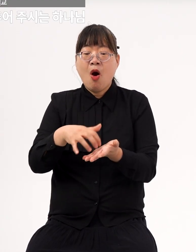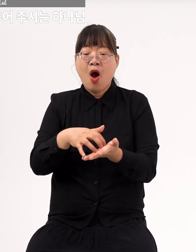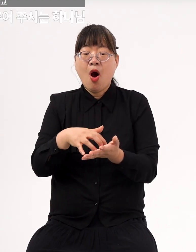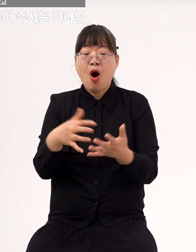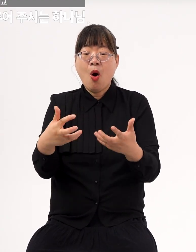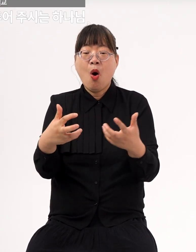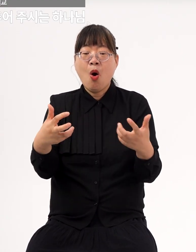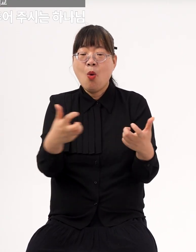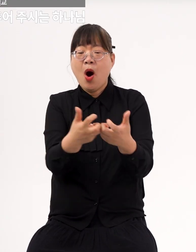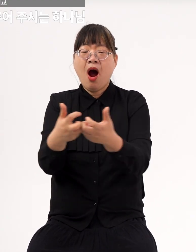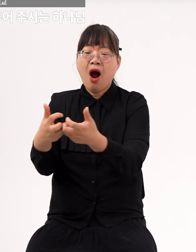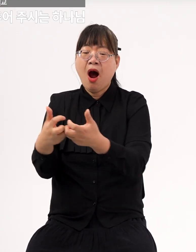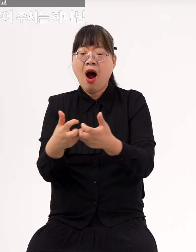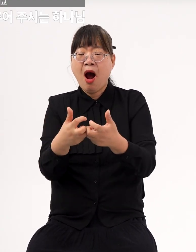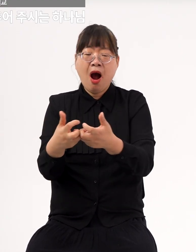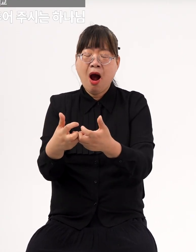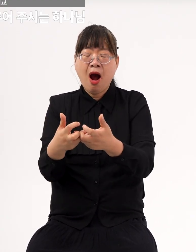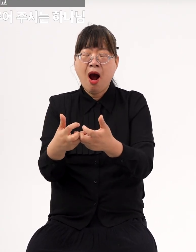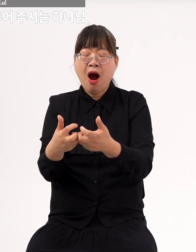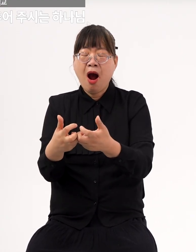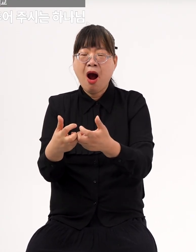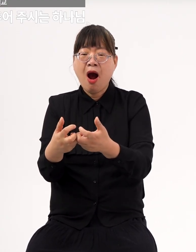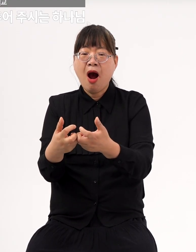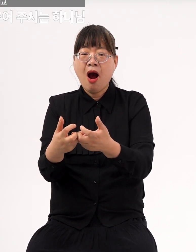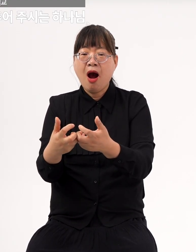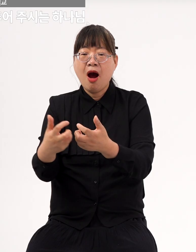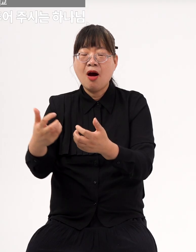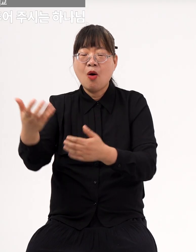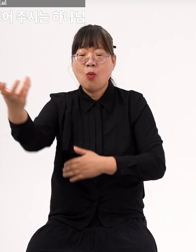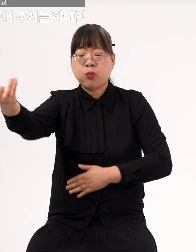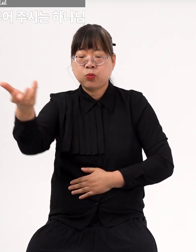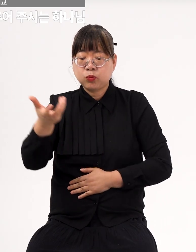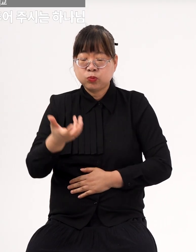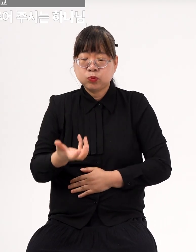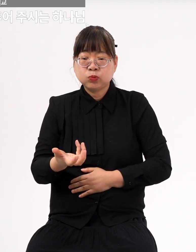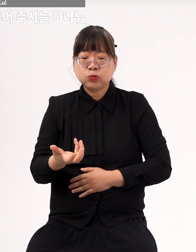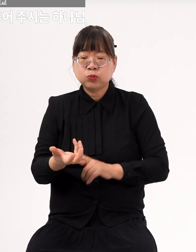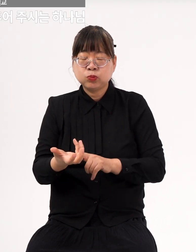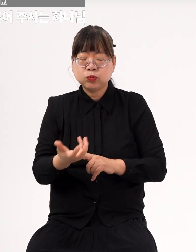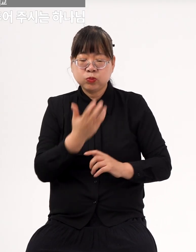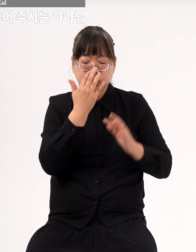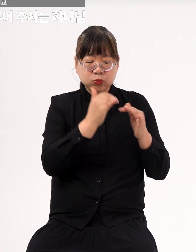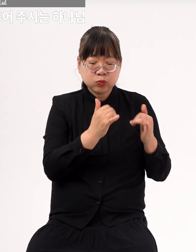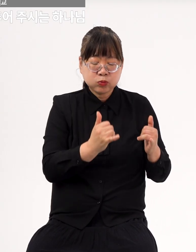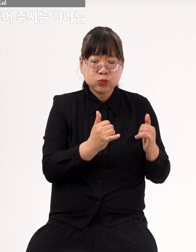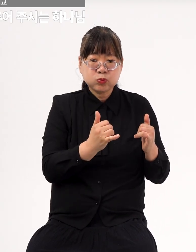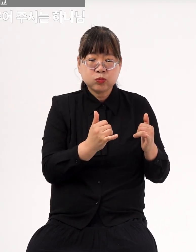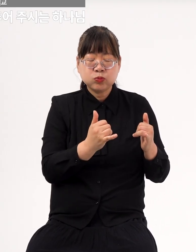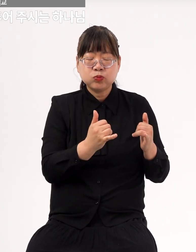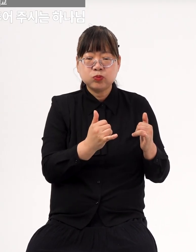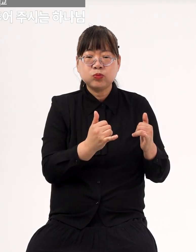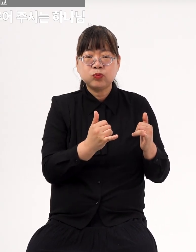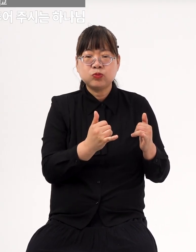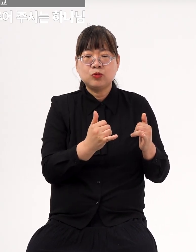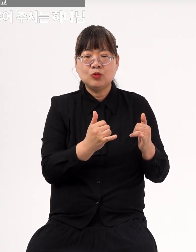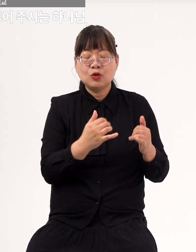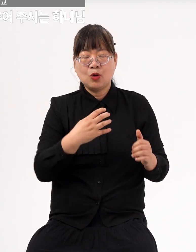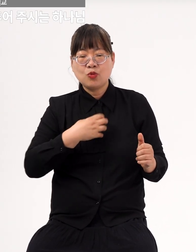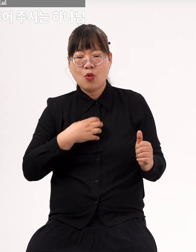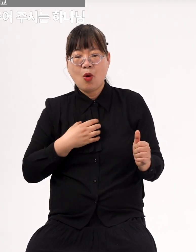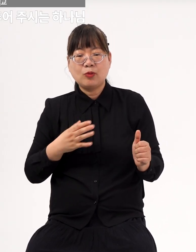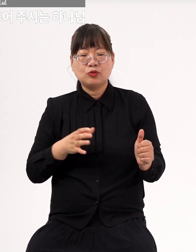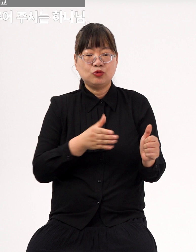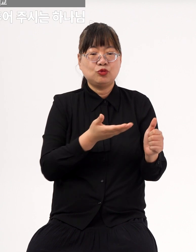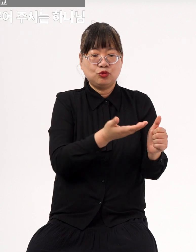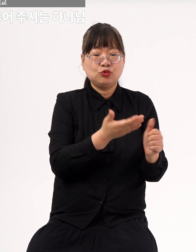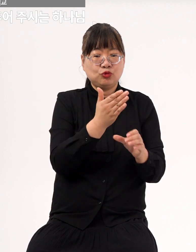없는 무리가 되어서 왕 하고 이스라엘 백성들을 쫄게 만드는 거죠.